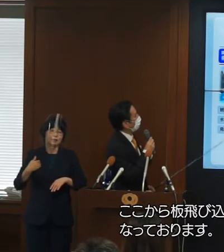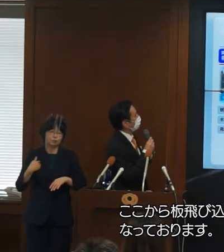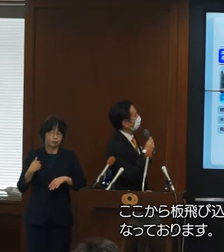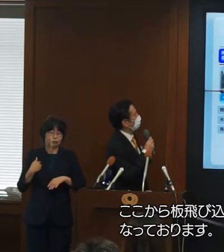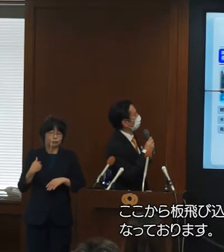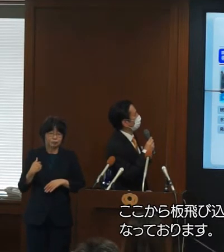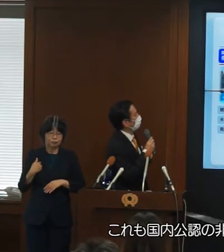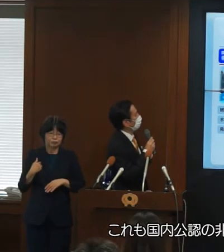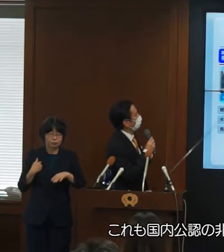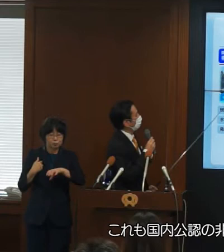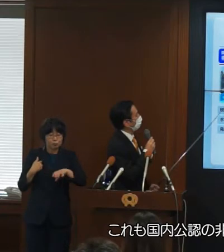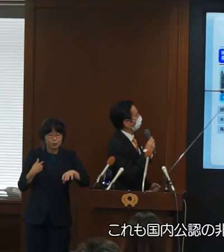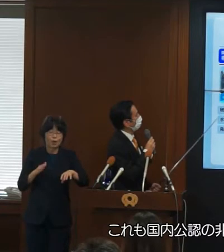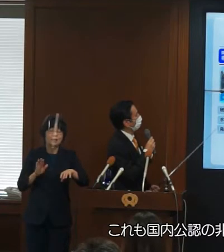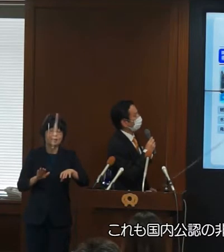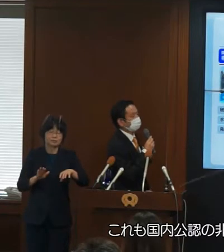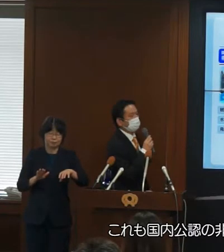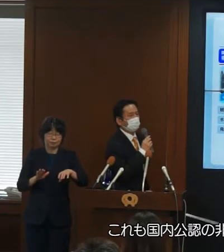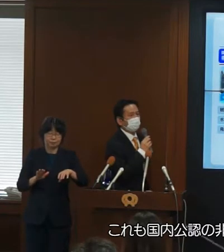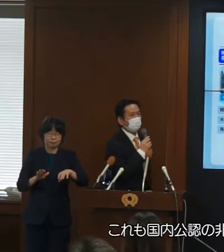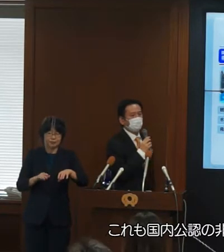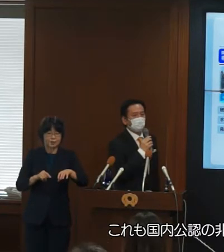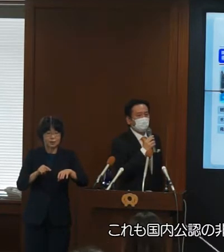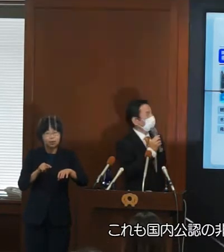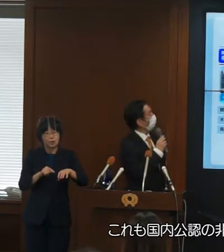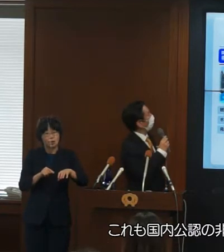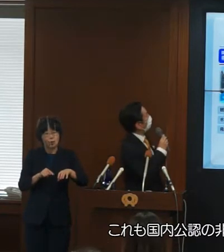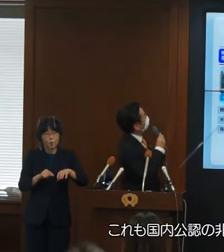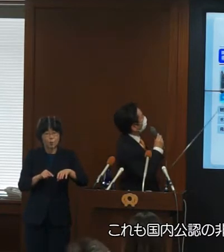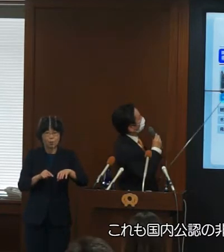っております。これも非常に